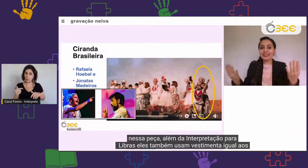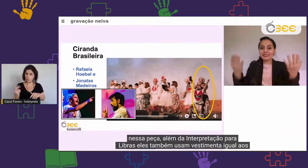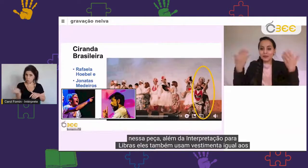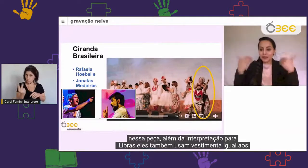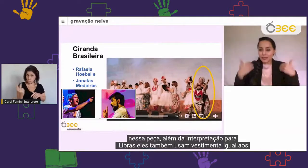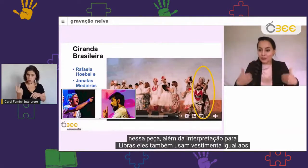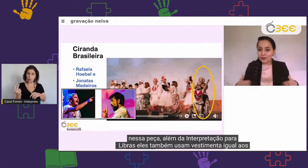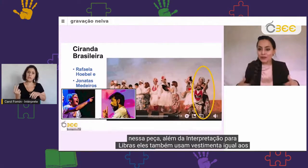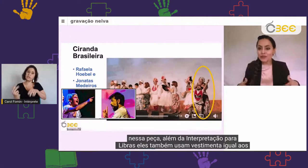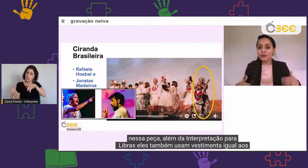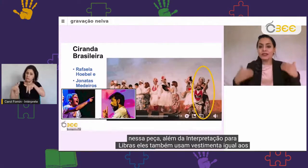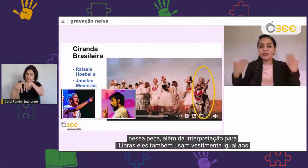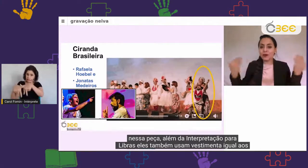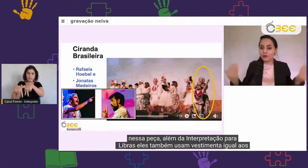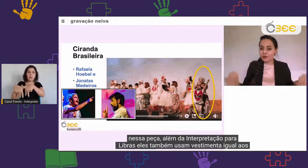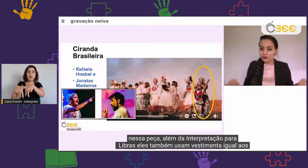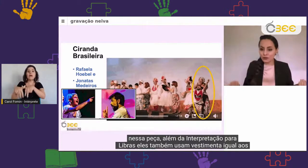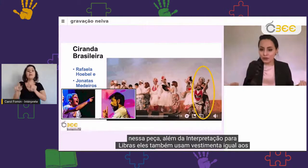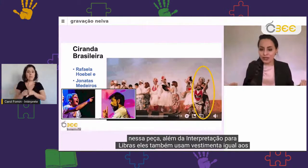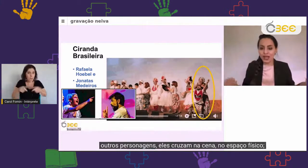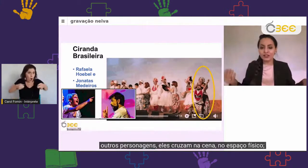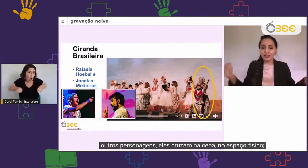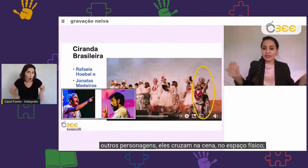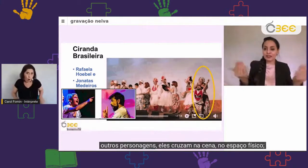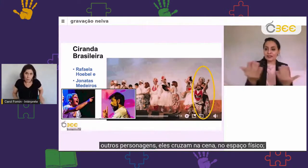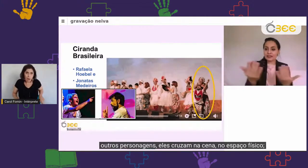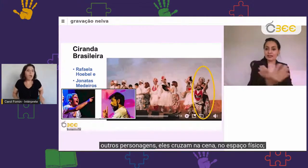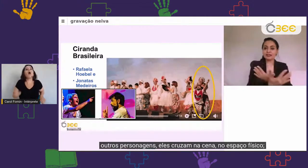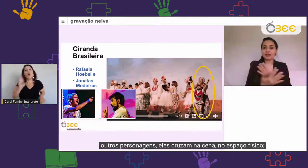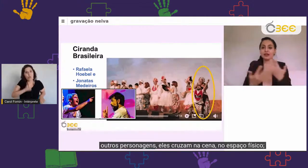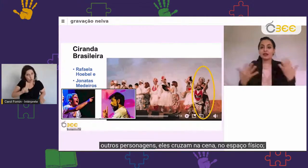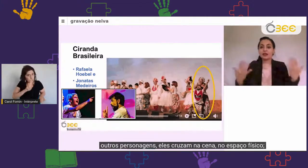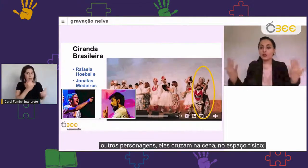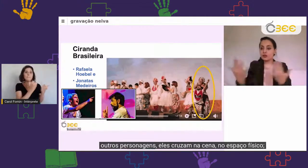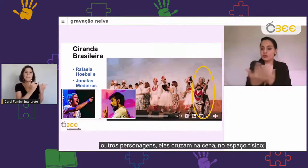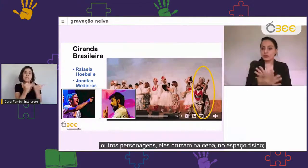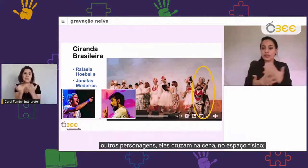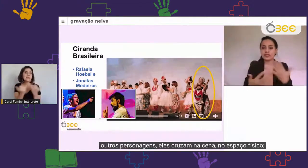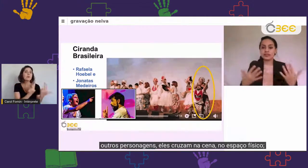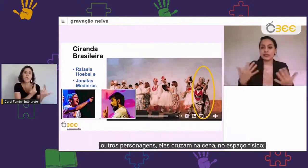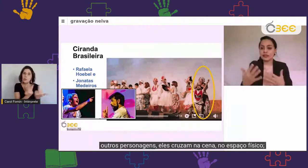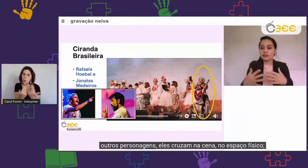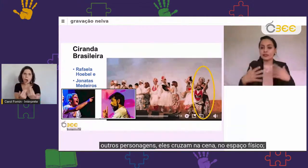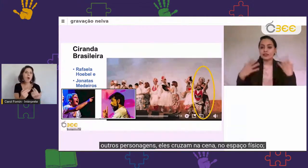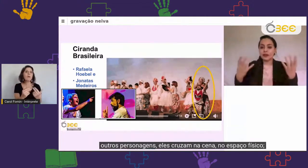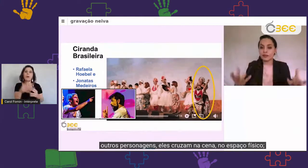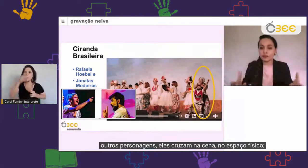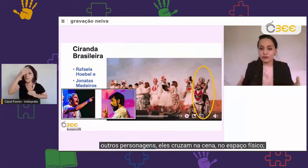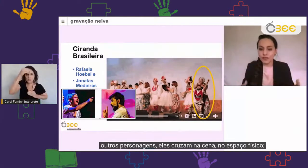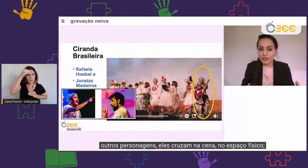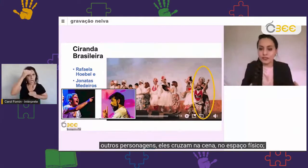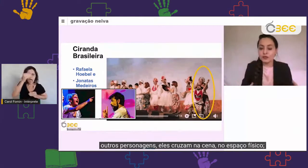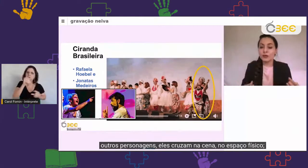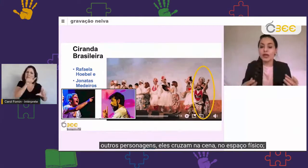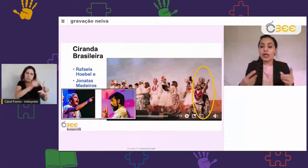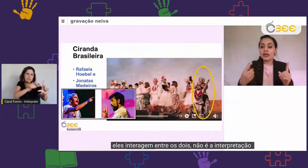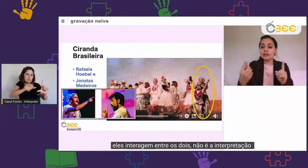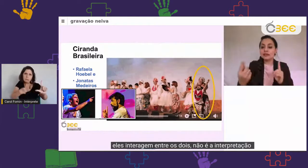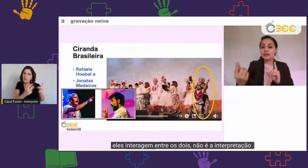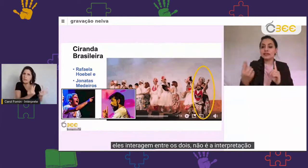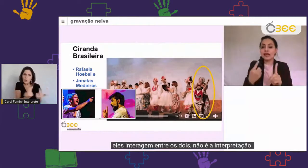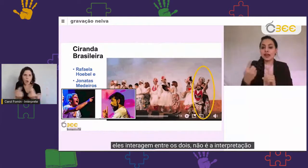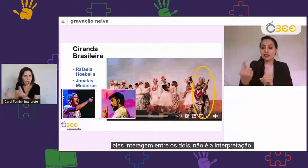Libras, eles também usam a vestimenta igual dos outros personagens, eles cruzam na cena, no espaço